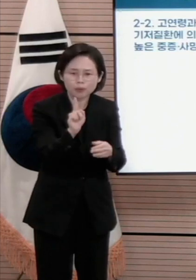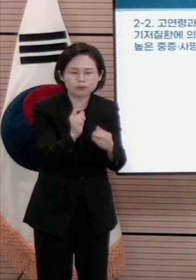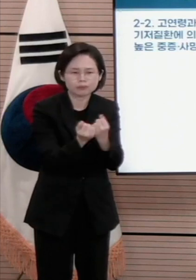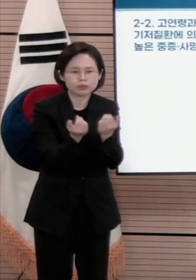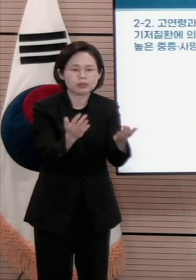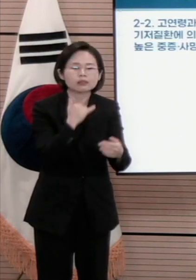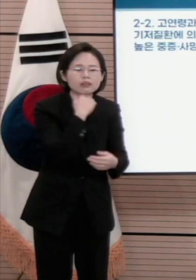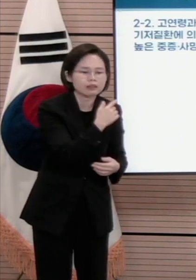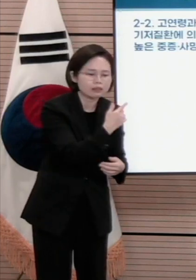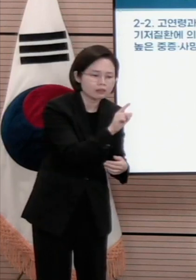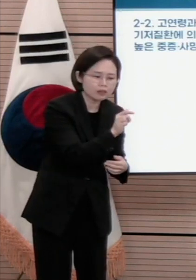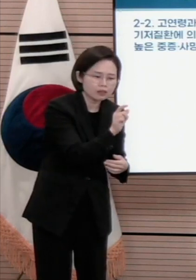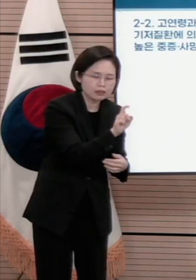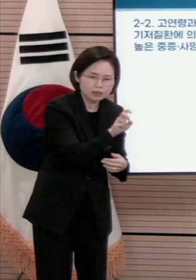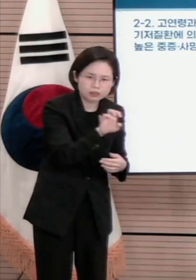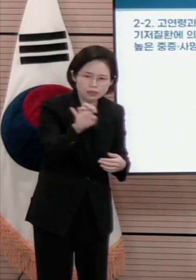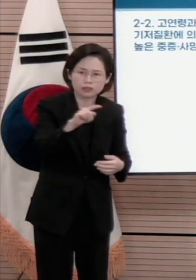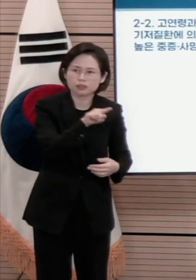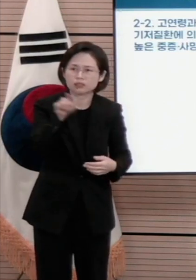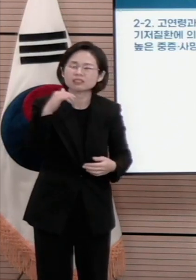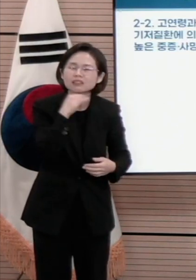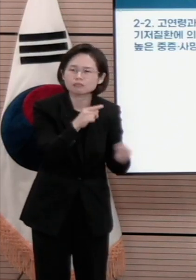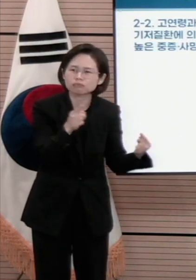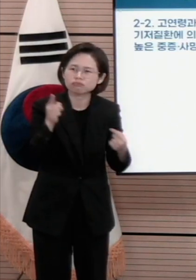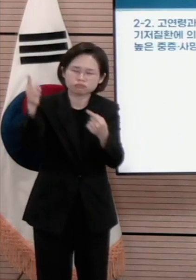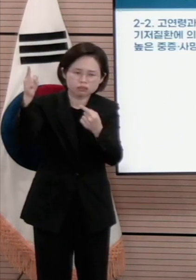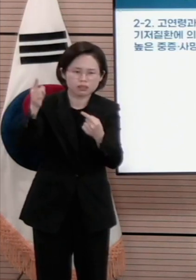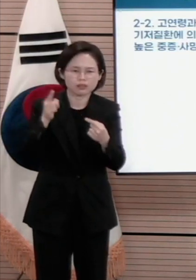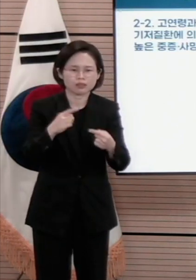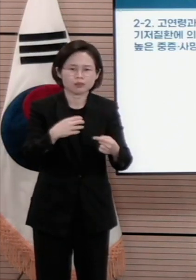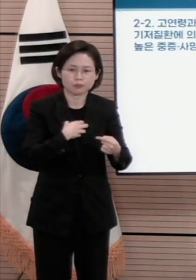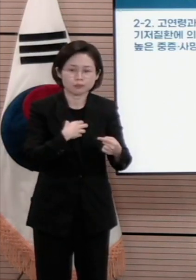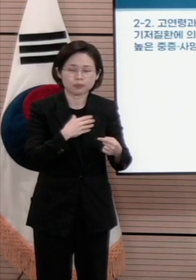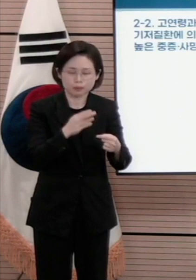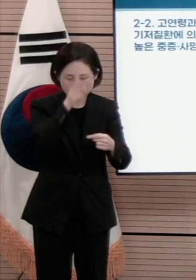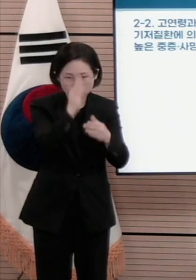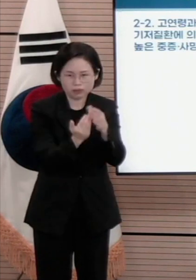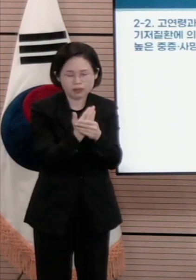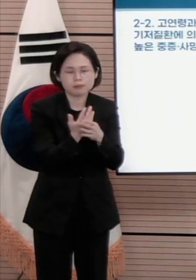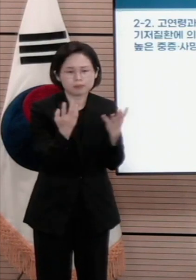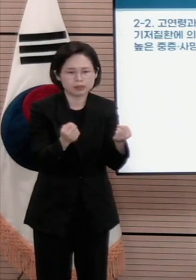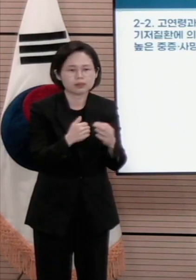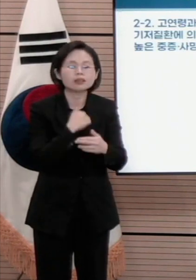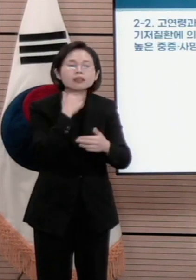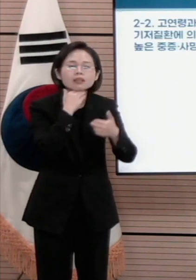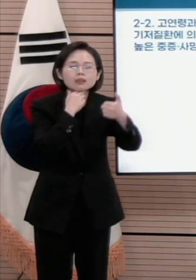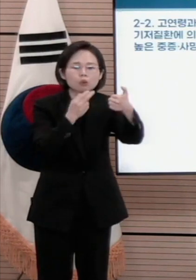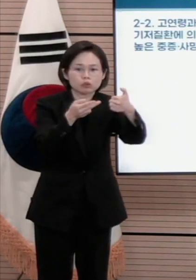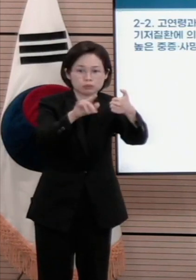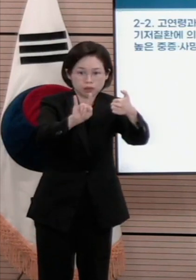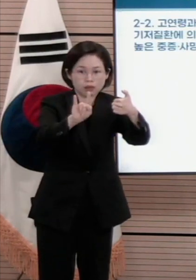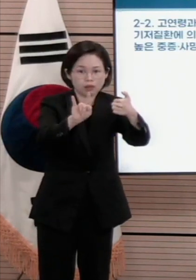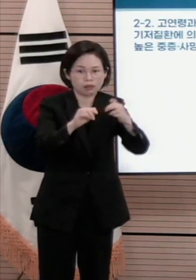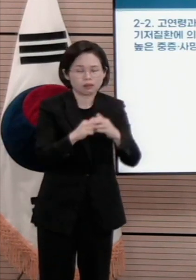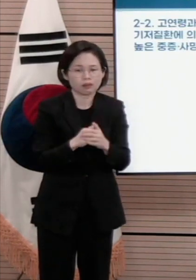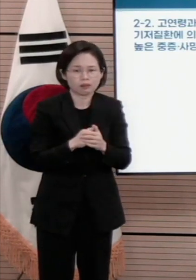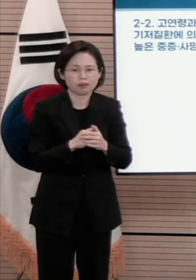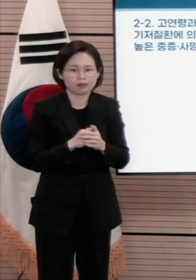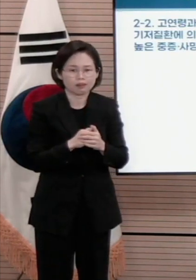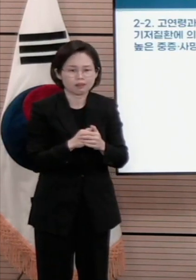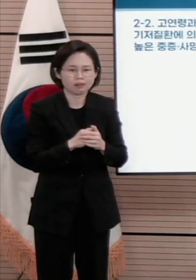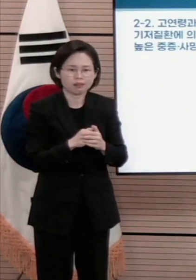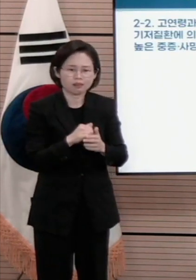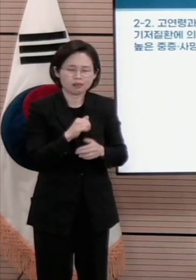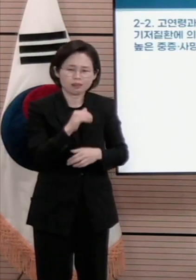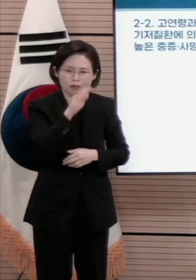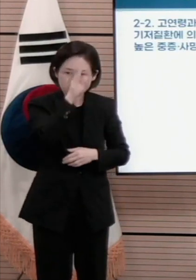수 있겠고요. 60대하고 50대하고 비교했을 때 50대의 경우에도 굉장히 중요한